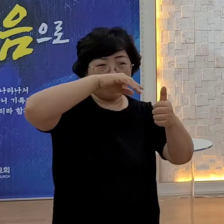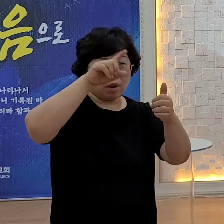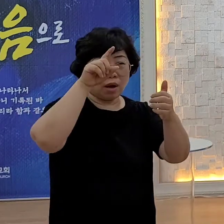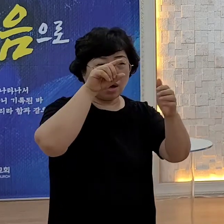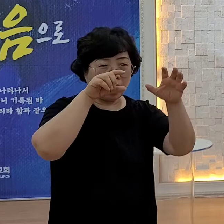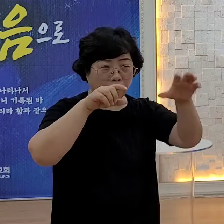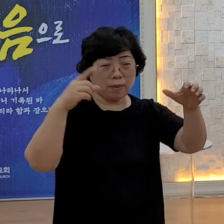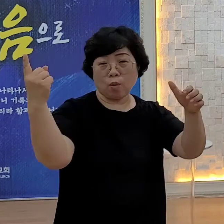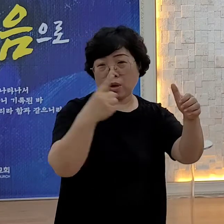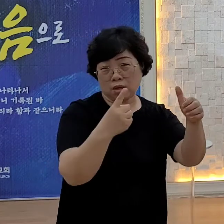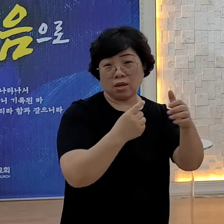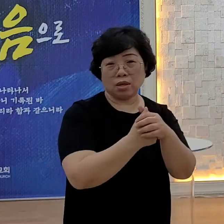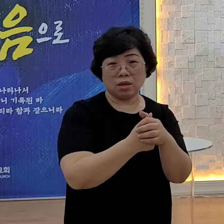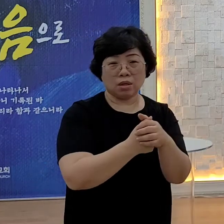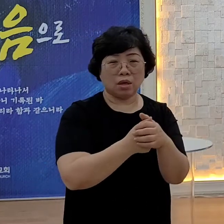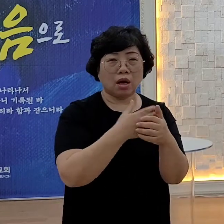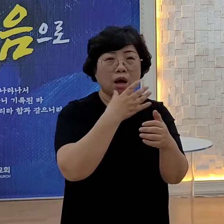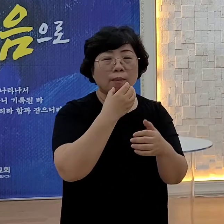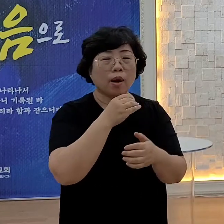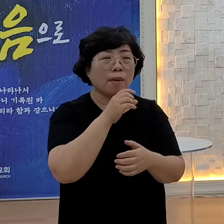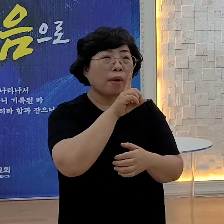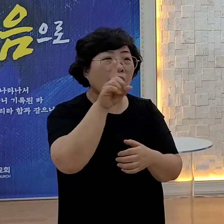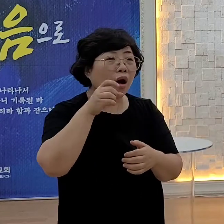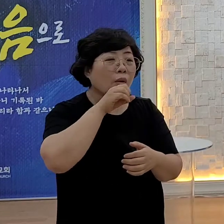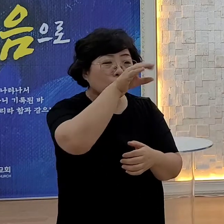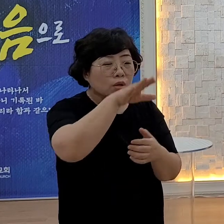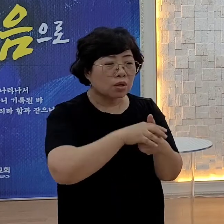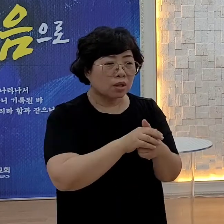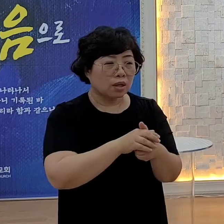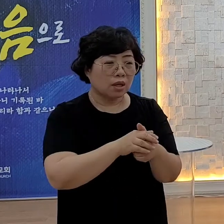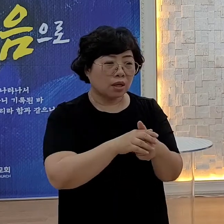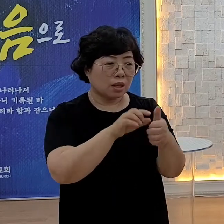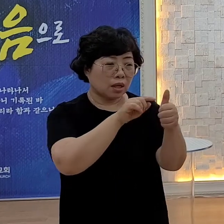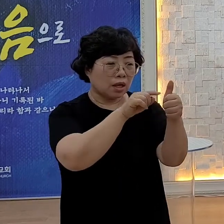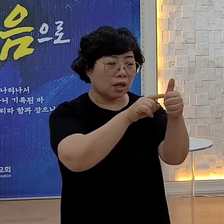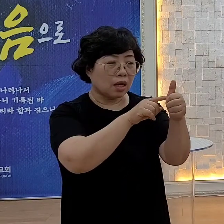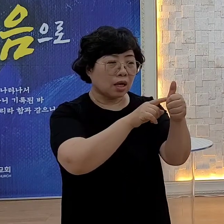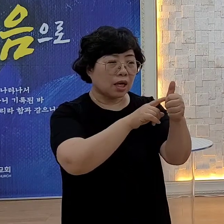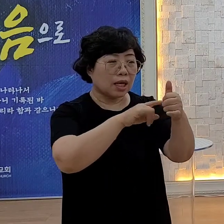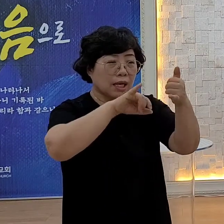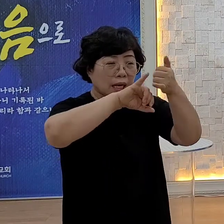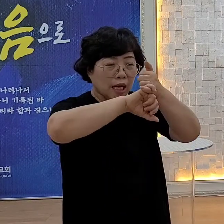나타나셨어요. 그리고 아브라함아, 내가 너에게 후손을 준다.